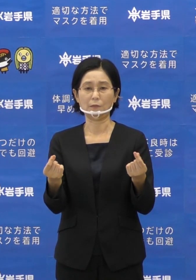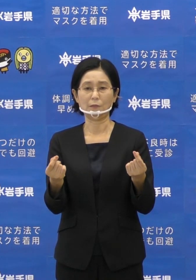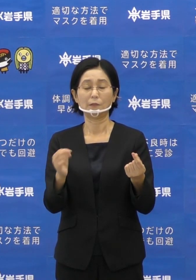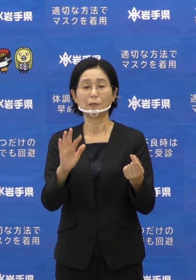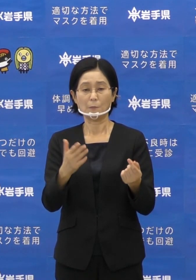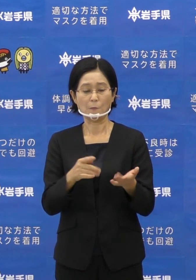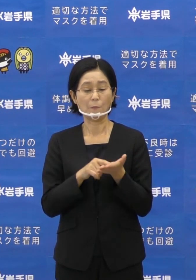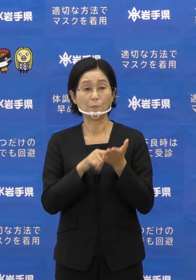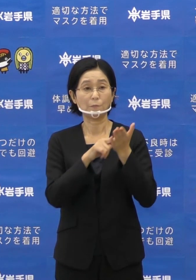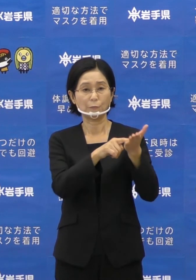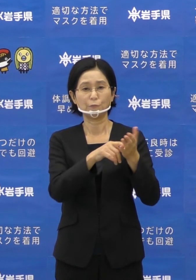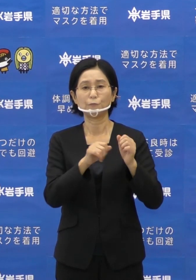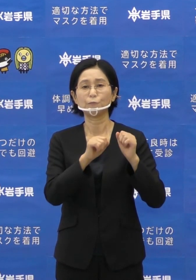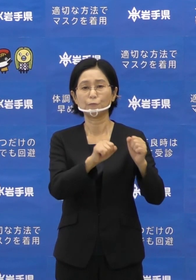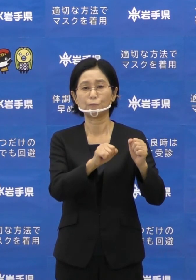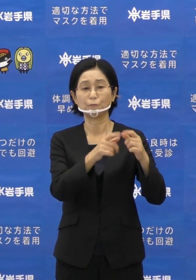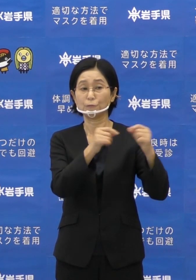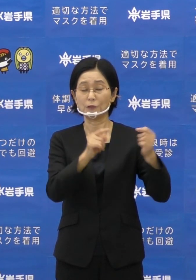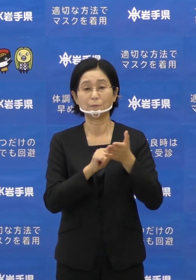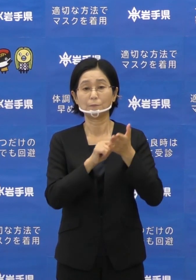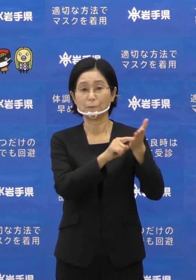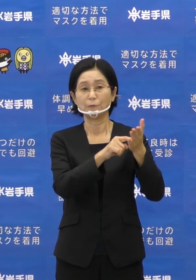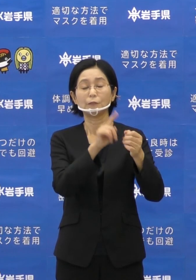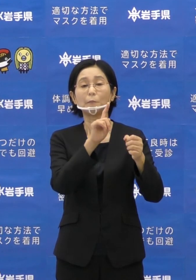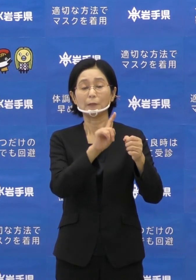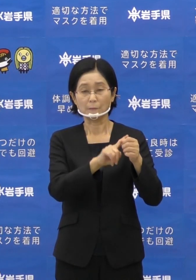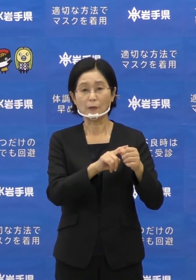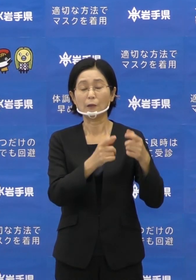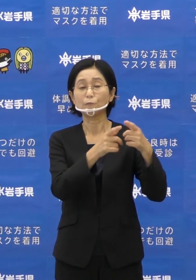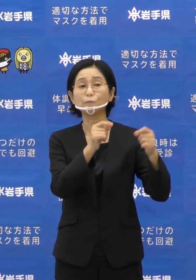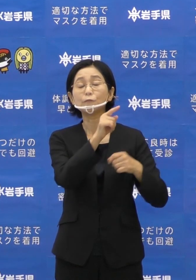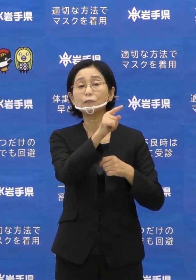請するにあたってはちゃんと国が